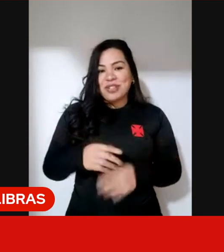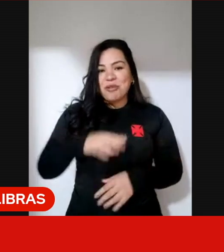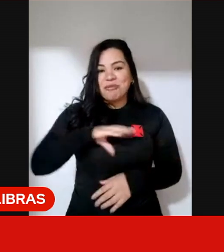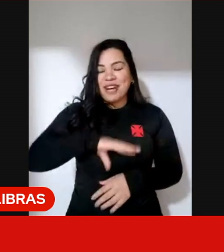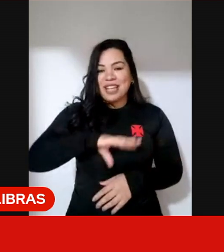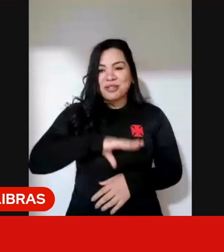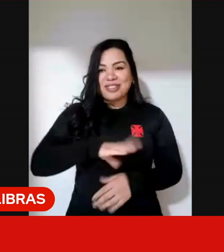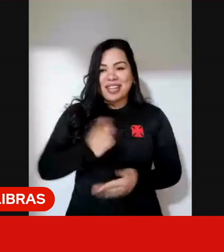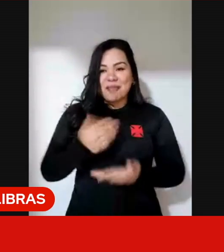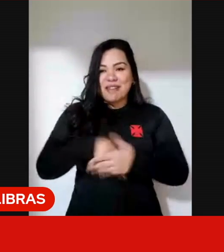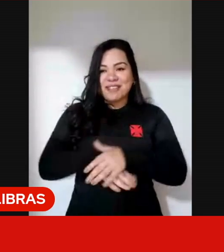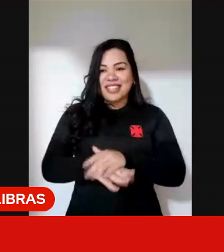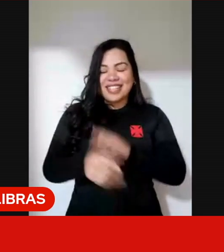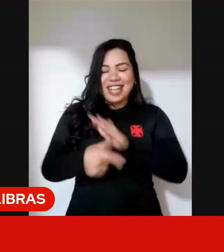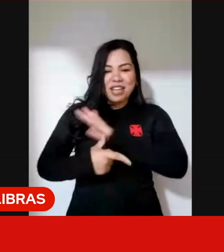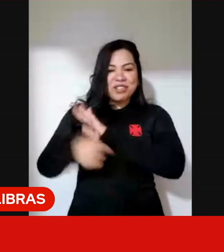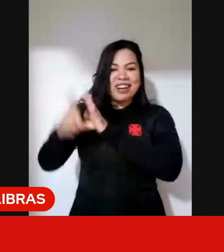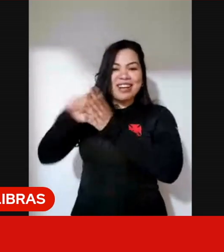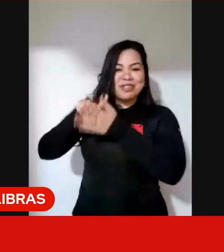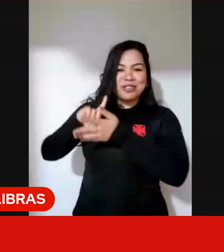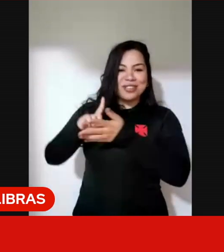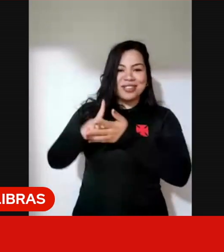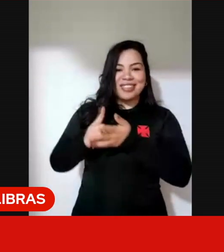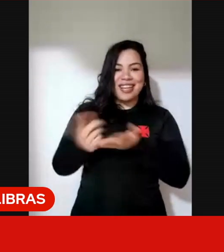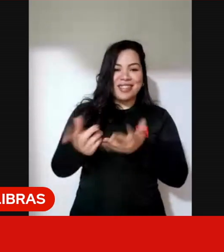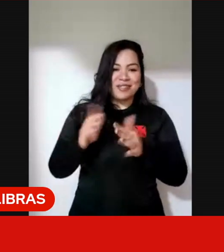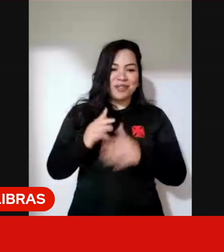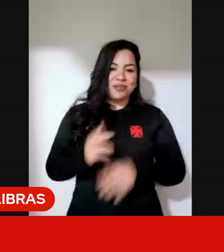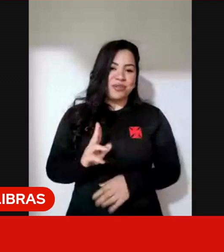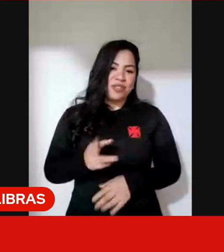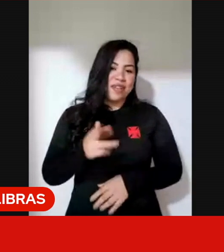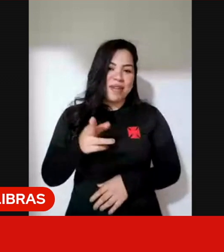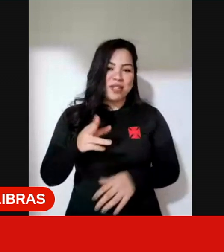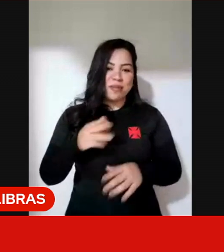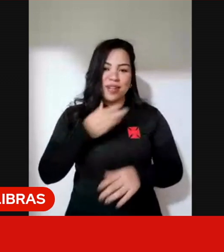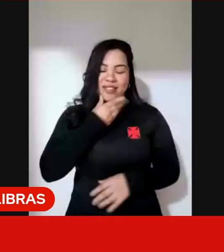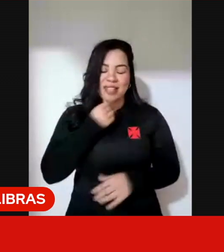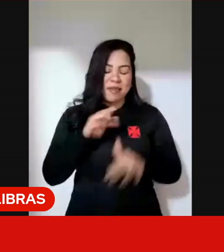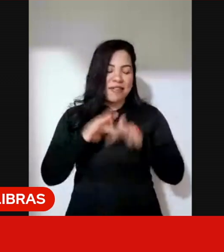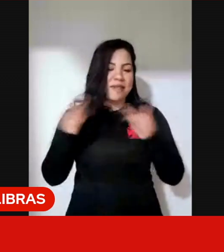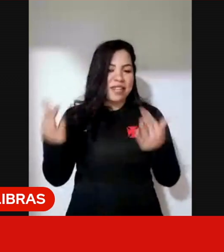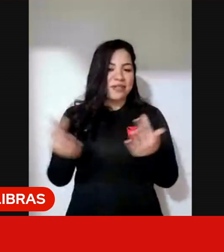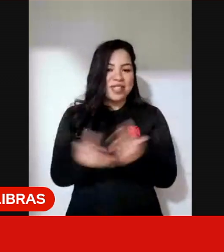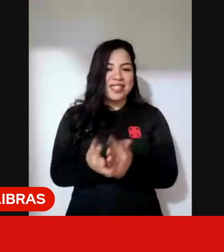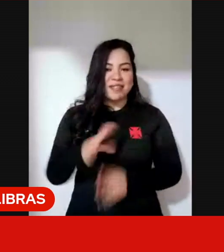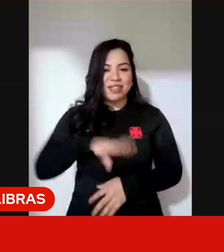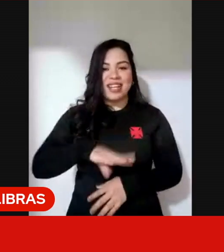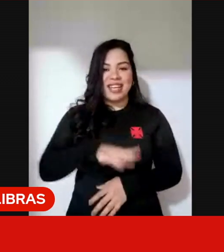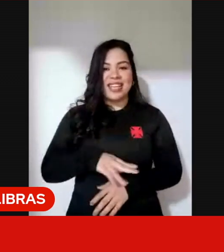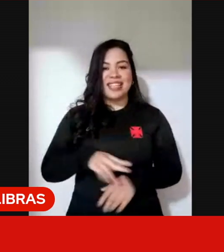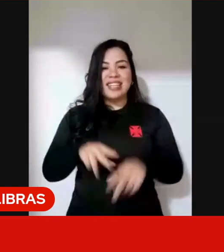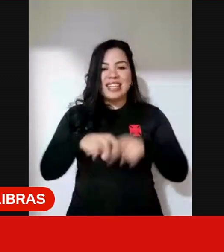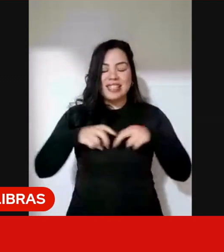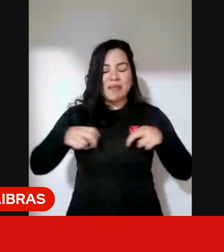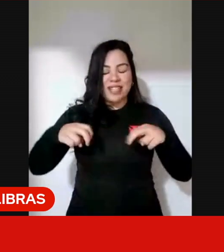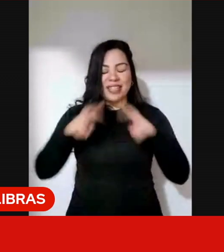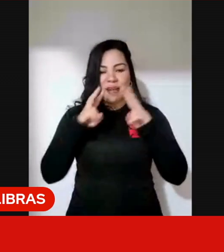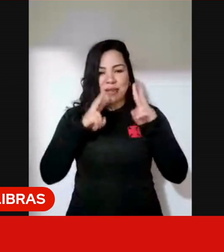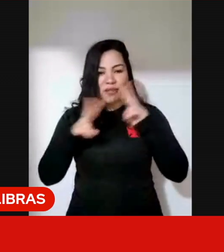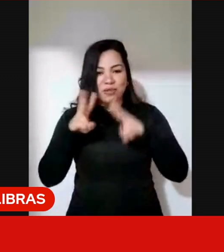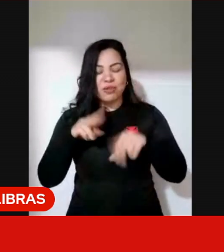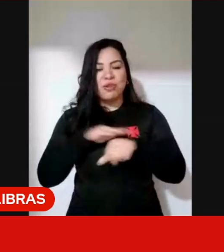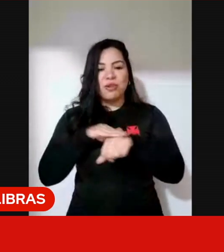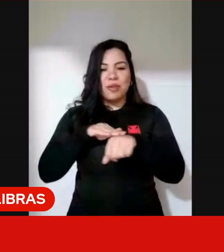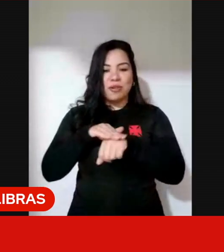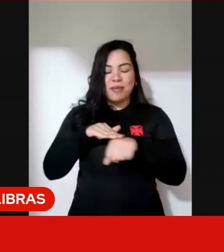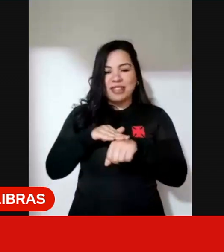Eu acho que o Vasco está na minha vida desde antes, né? Justamente por causa da minha família toda ser vascaína, sempre sentar